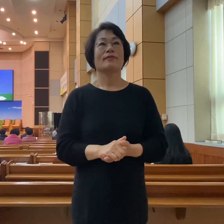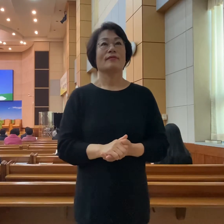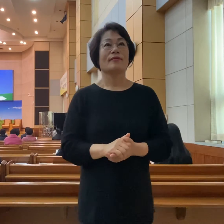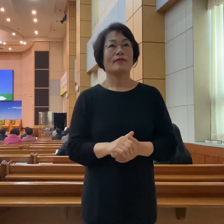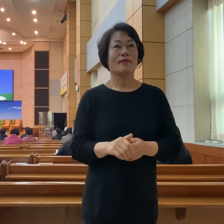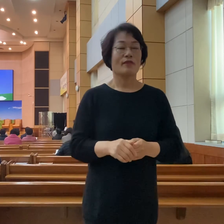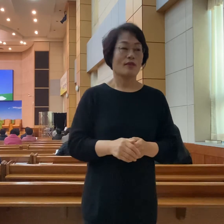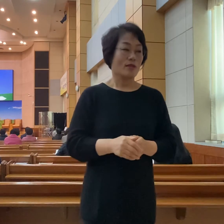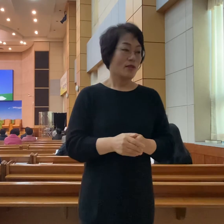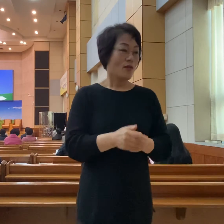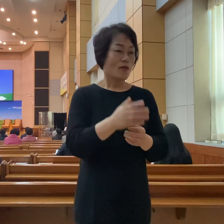그의 뜻대로 무엇을 구하면 들으시리라.